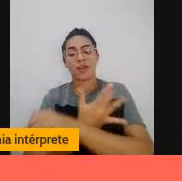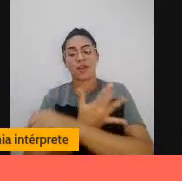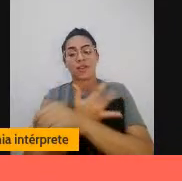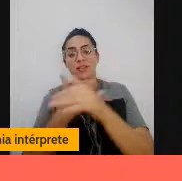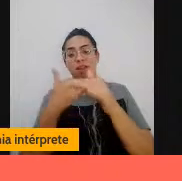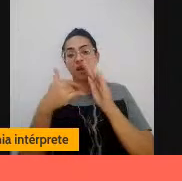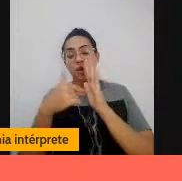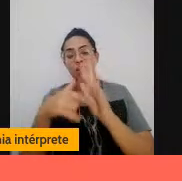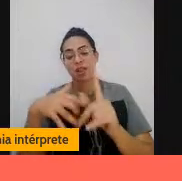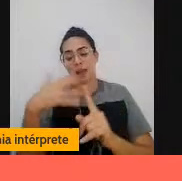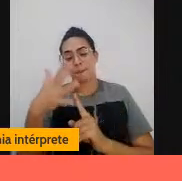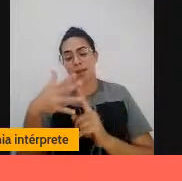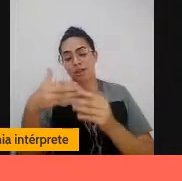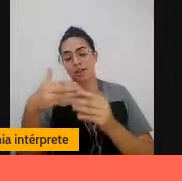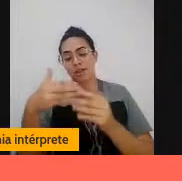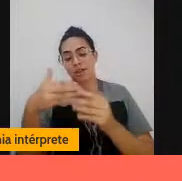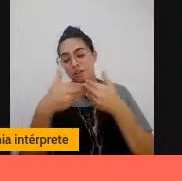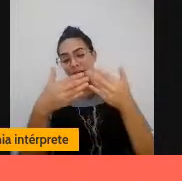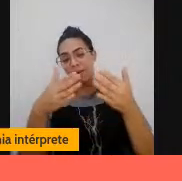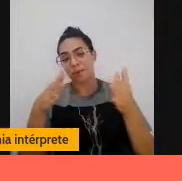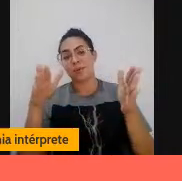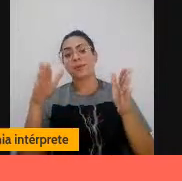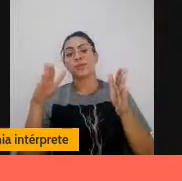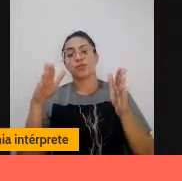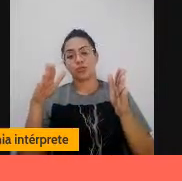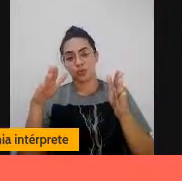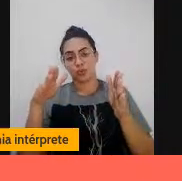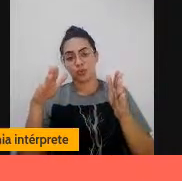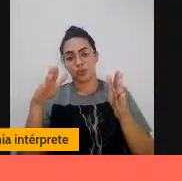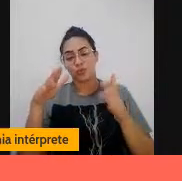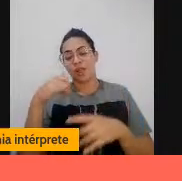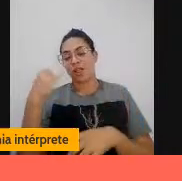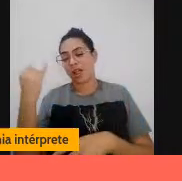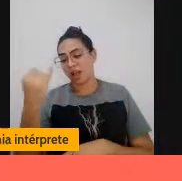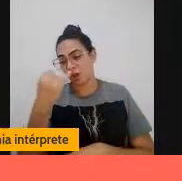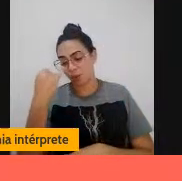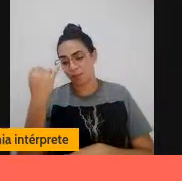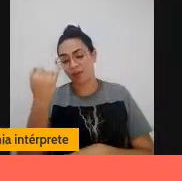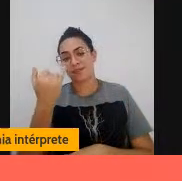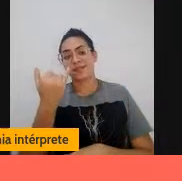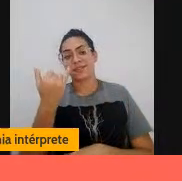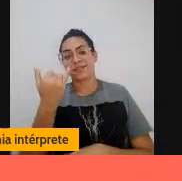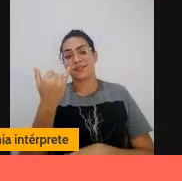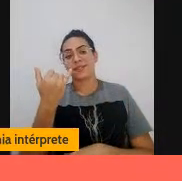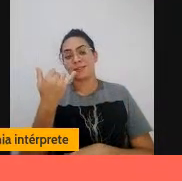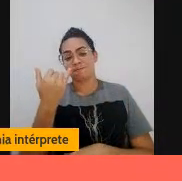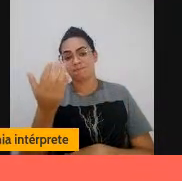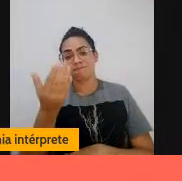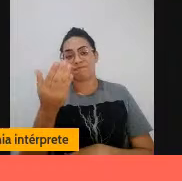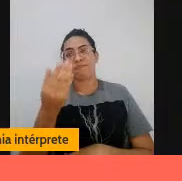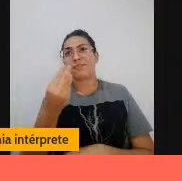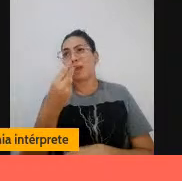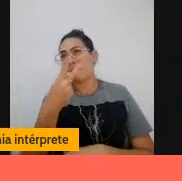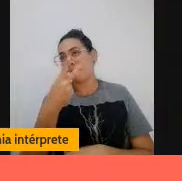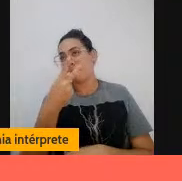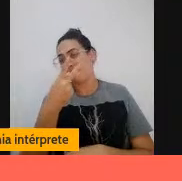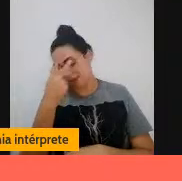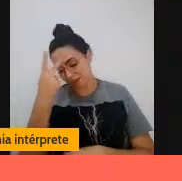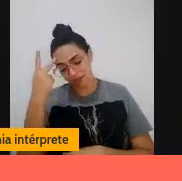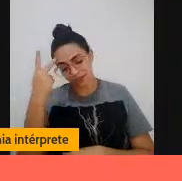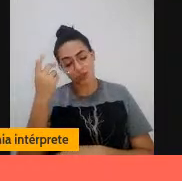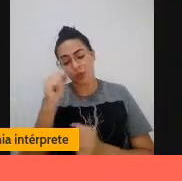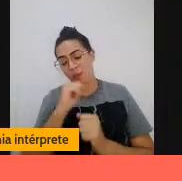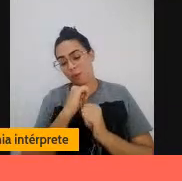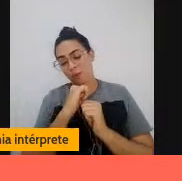de abertura, uma tão importante, uma pessoa tão linda, tão brilhante para